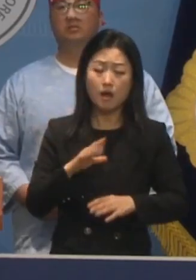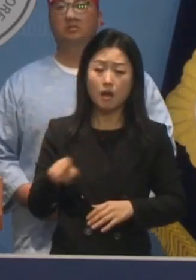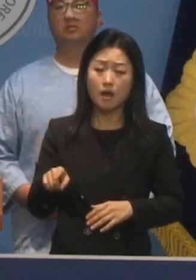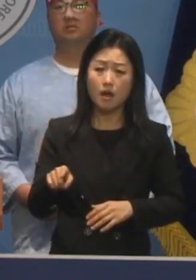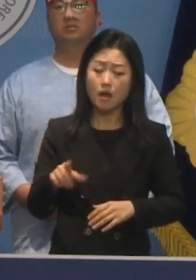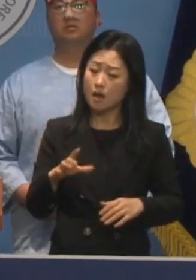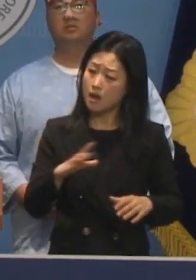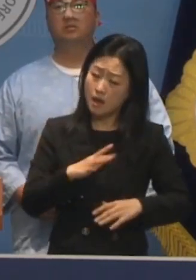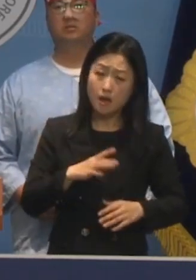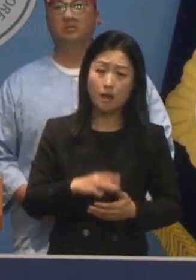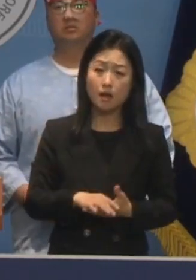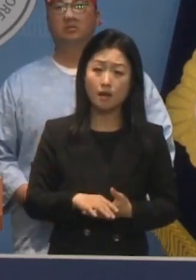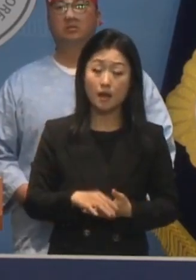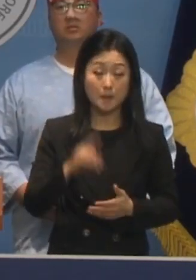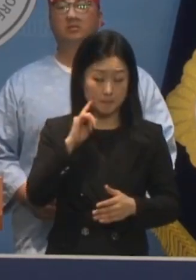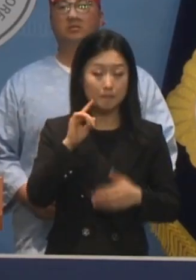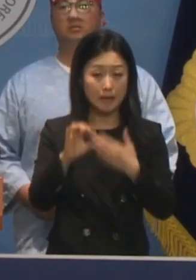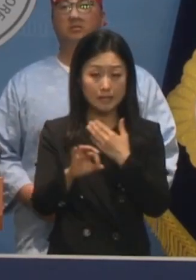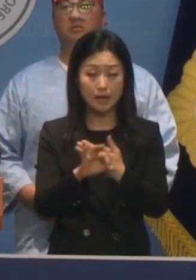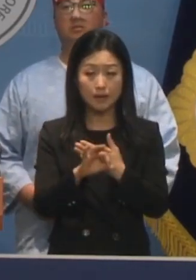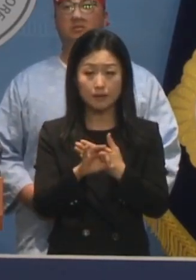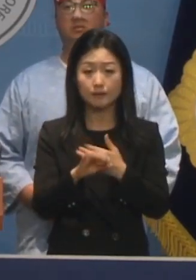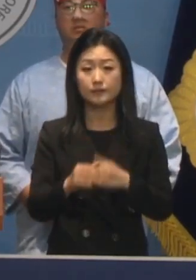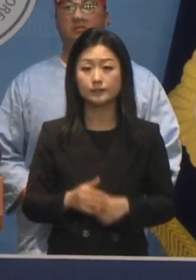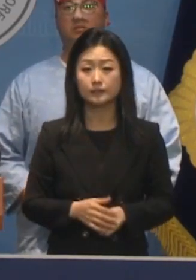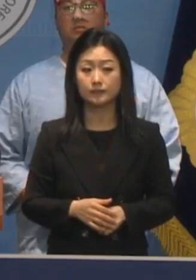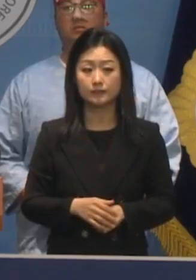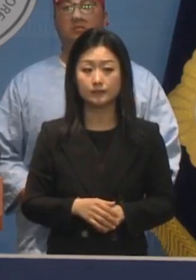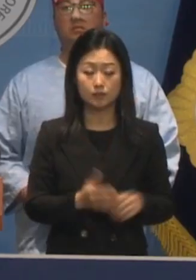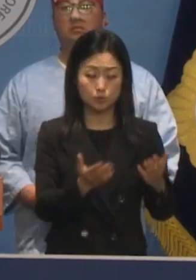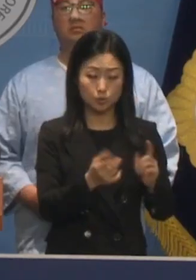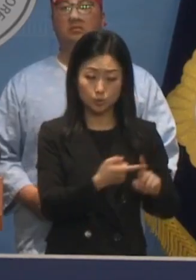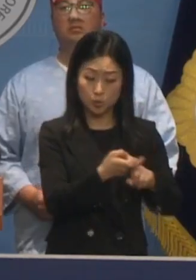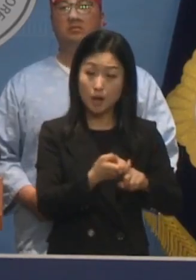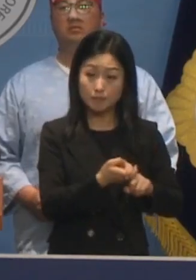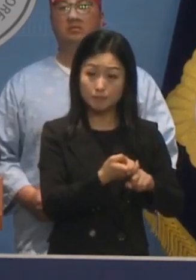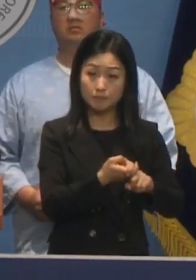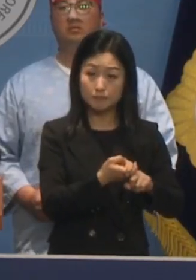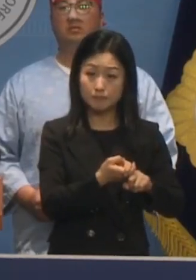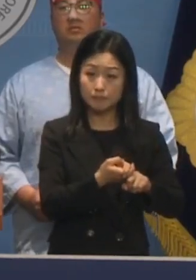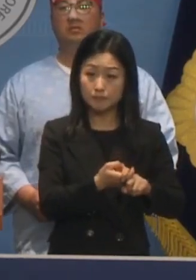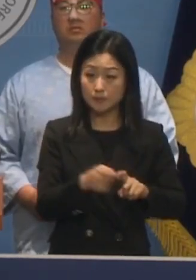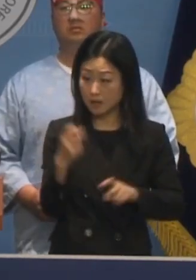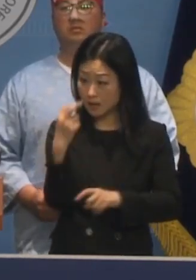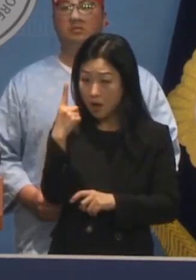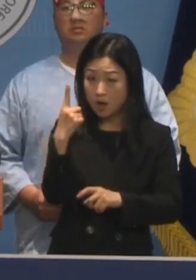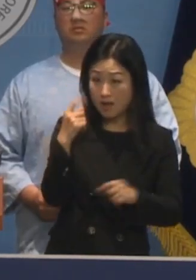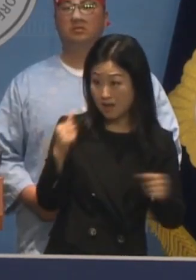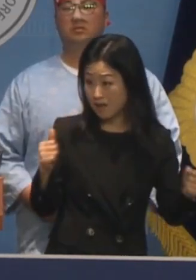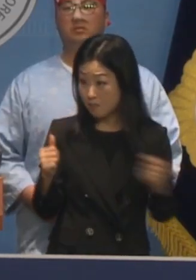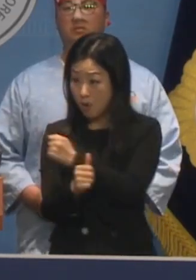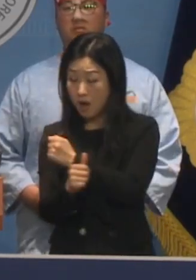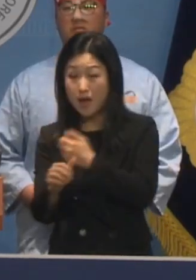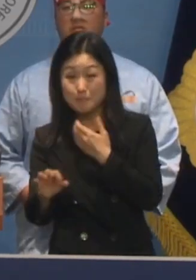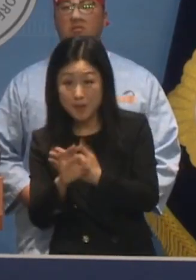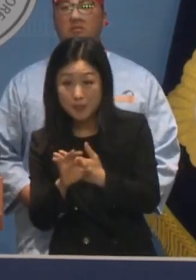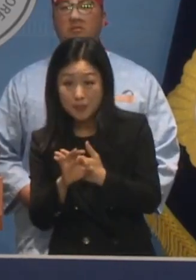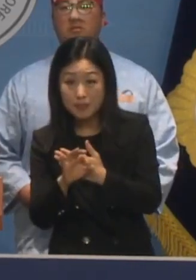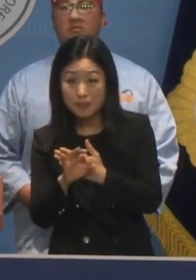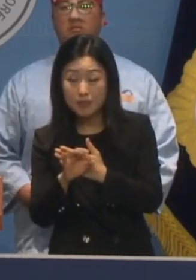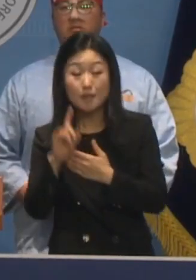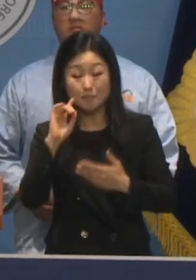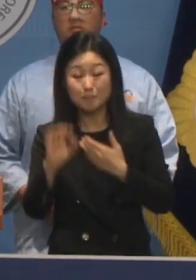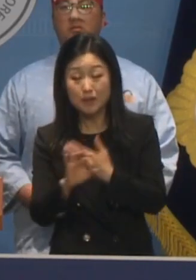일입니다. 거꾸로 만약에 우리 노동조합이 회사 측 관리자들을 그렇게 만약 폭행했다라고 가정해